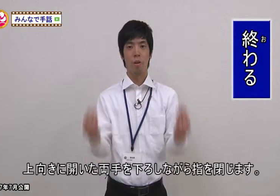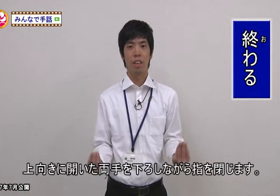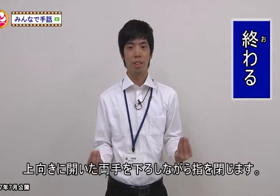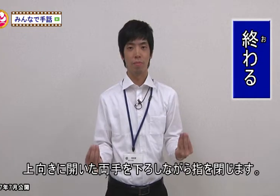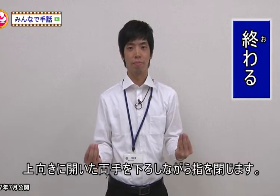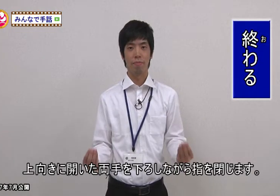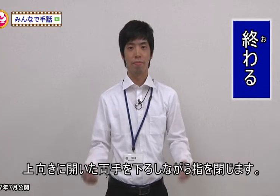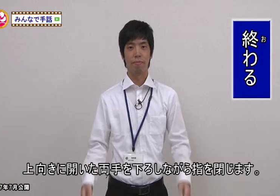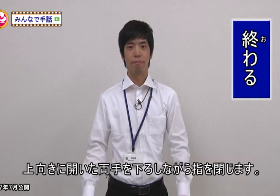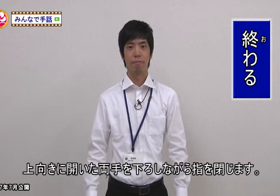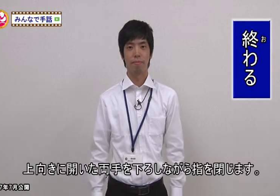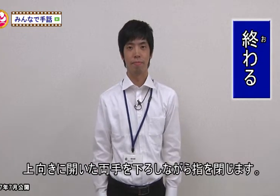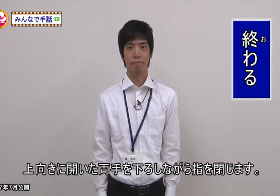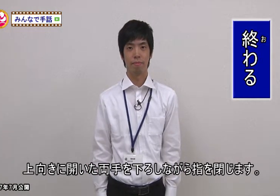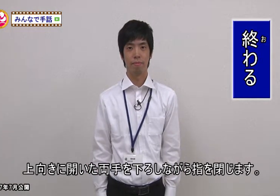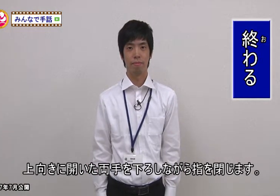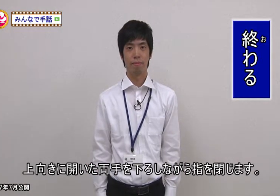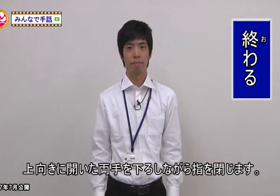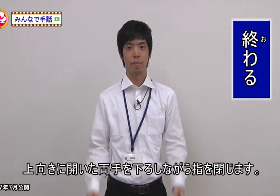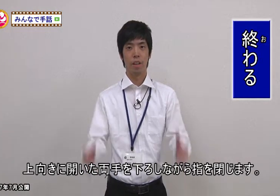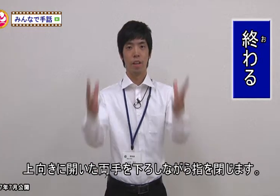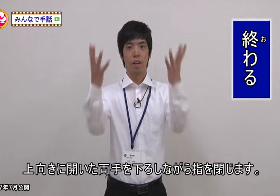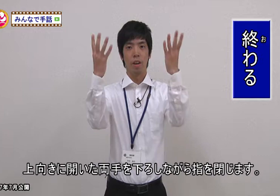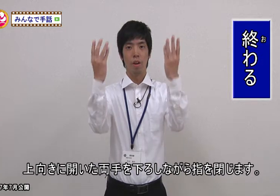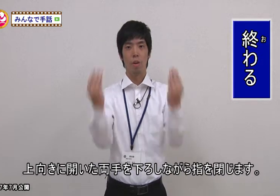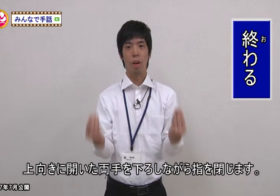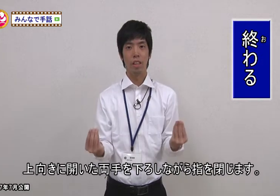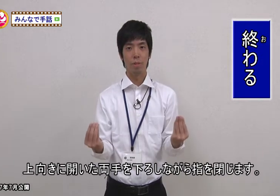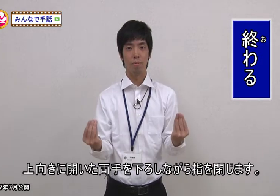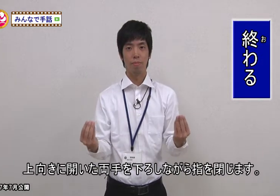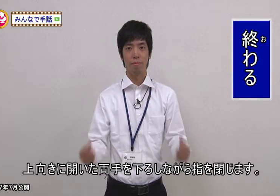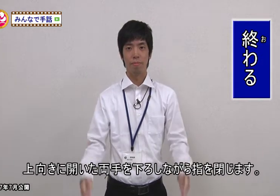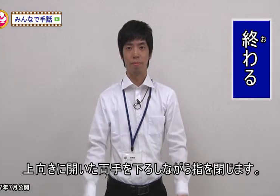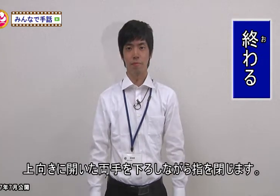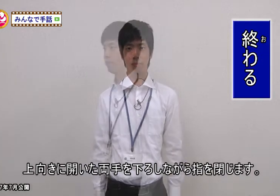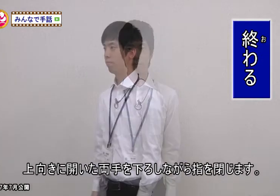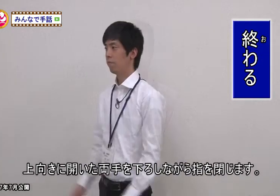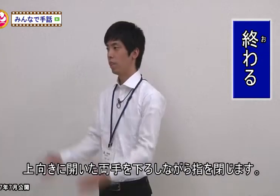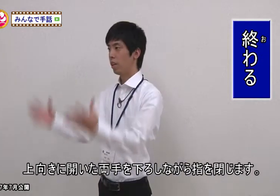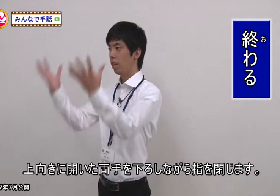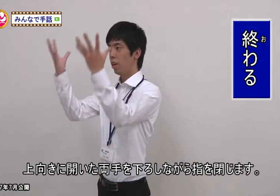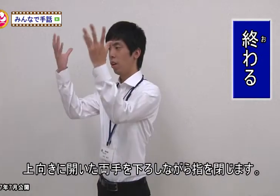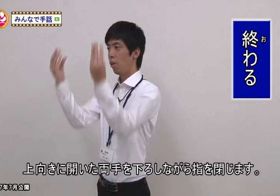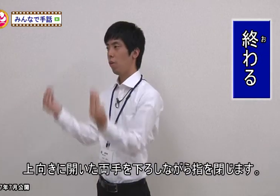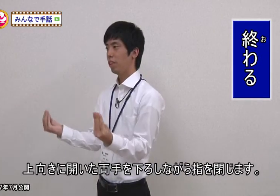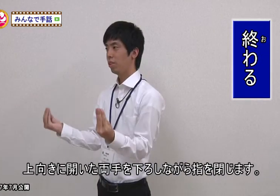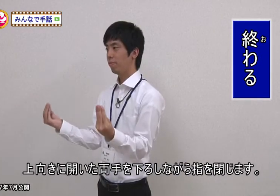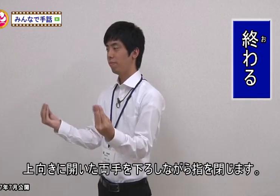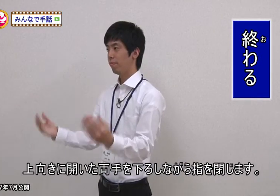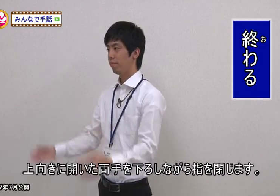終わる。 上向きに開いた両手を下ろしながら指を閉じます。 終わる。